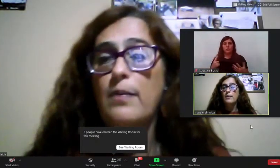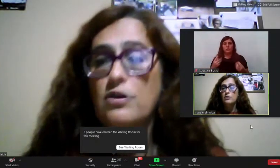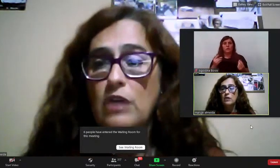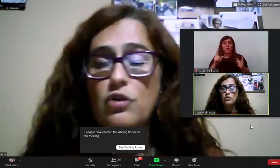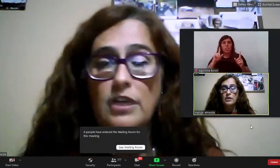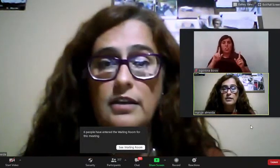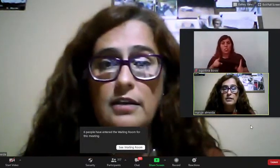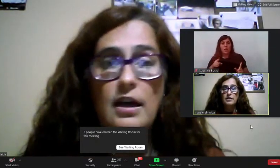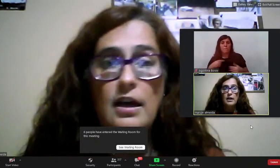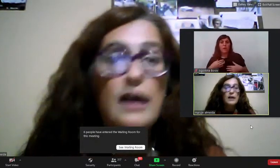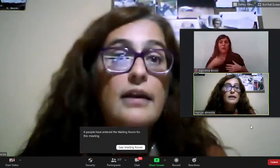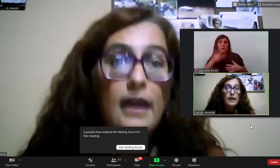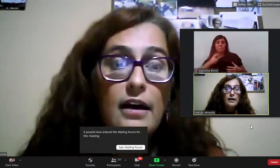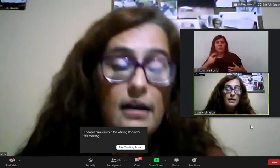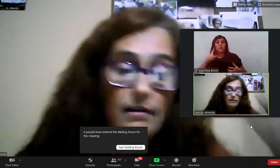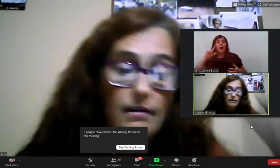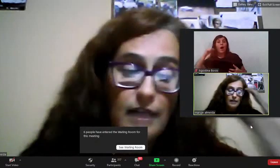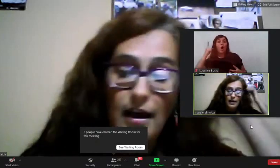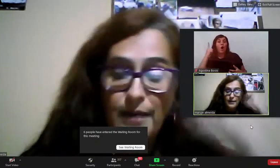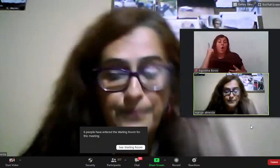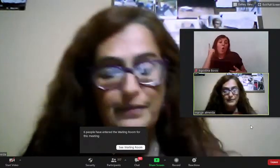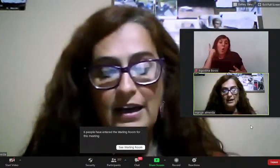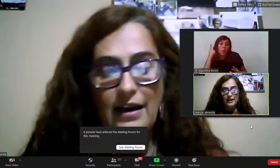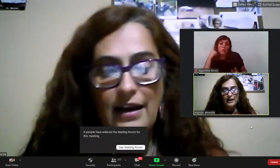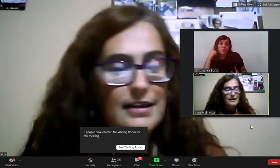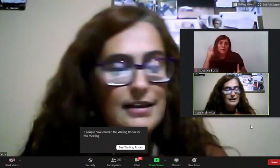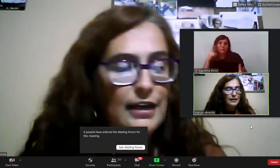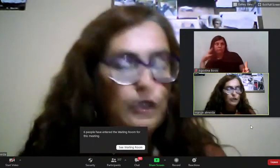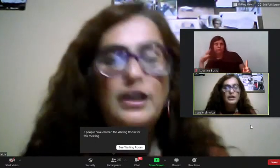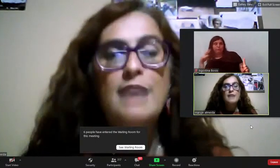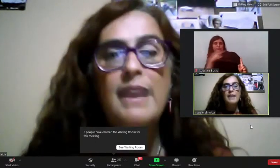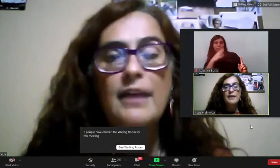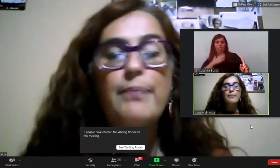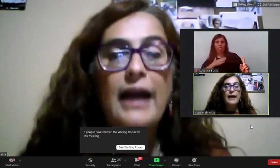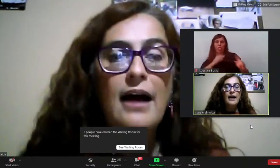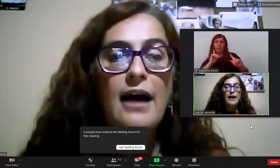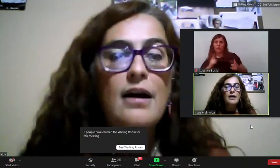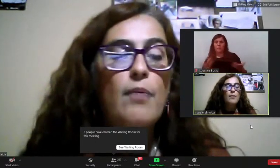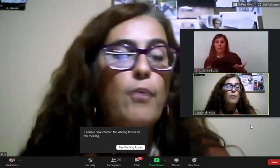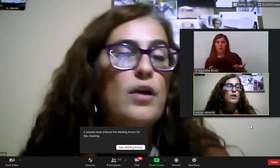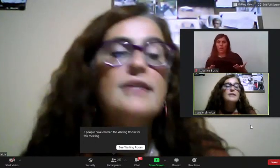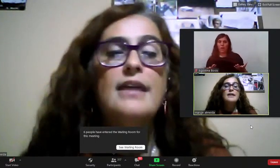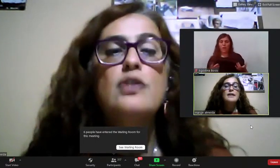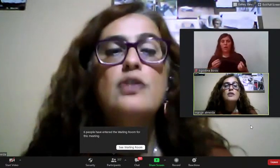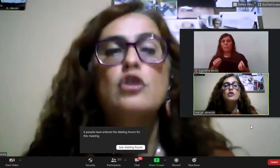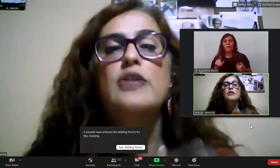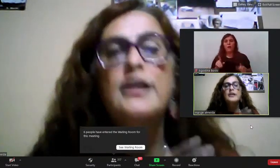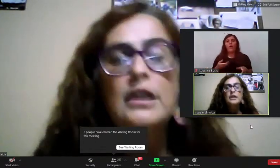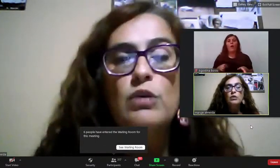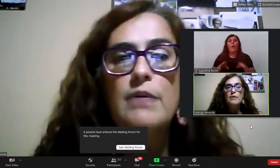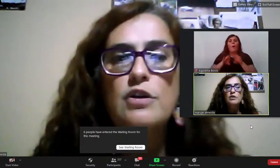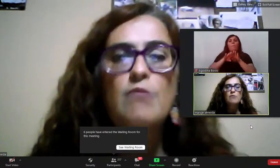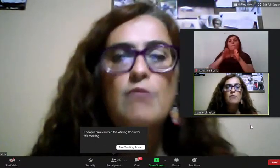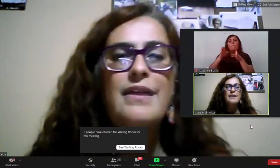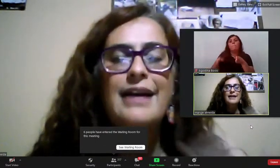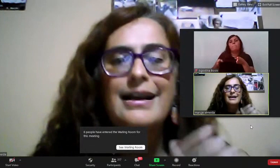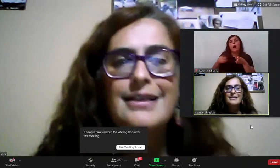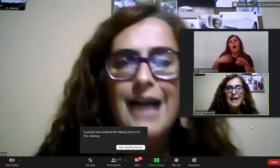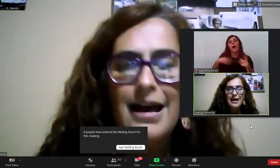de las personas oyentes que casi que no tienen margen para poder seguir sosteniendo una